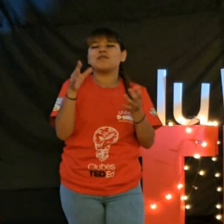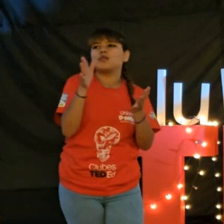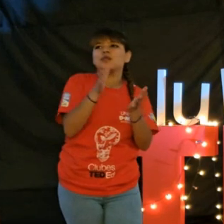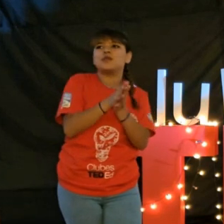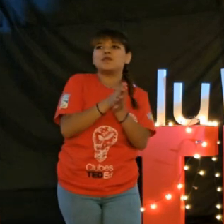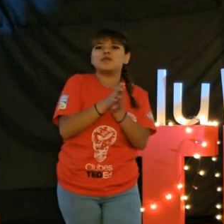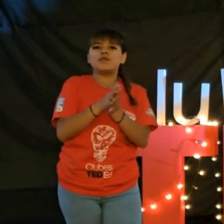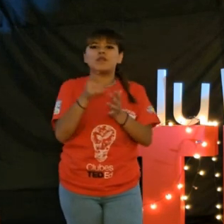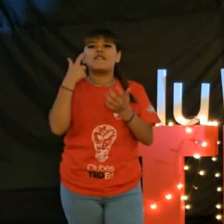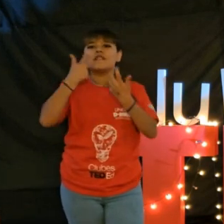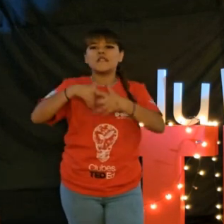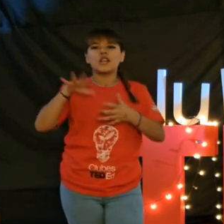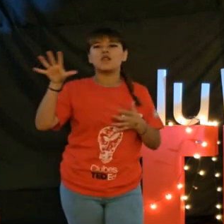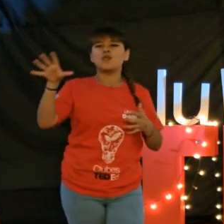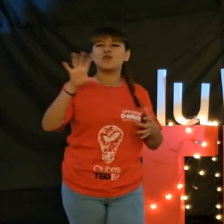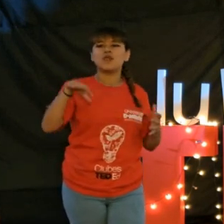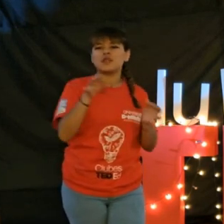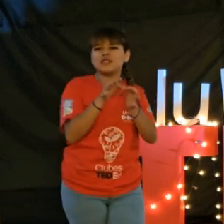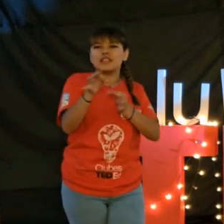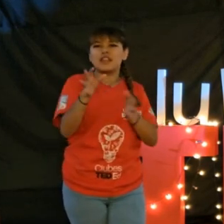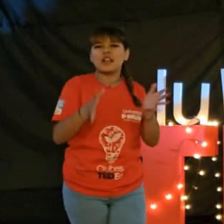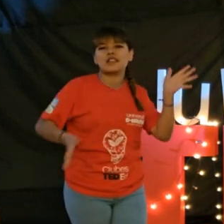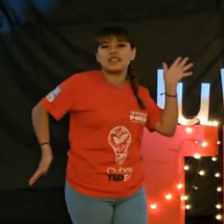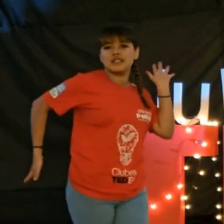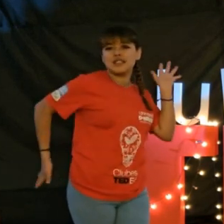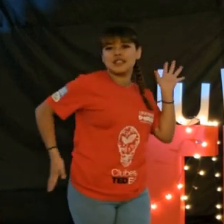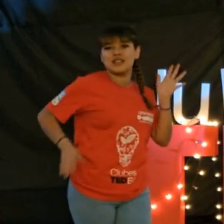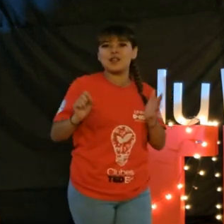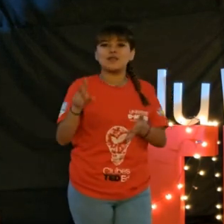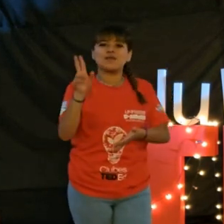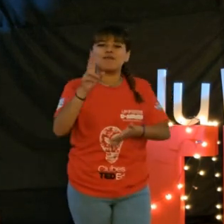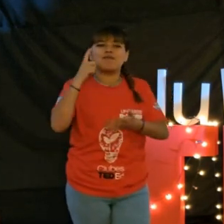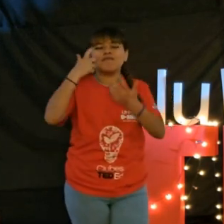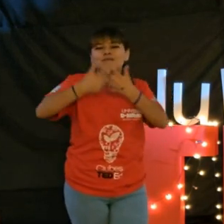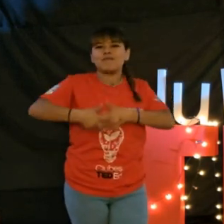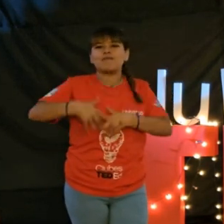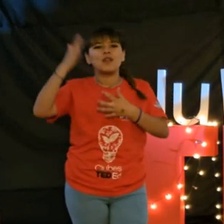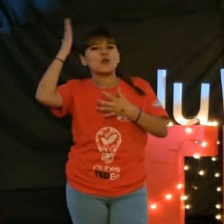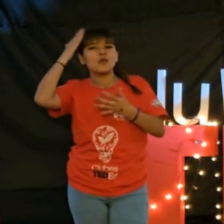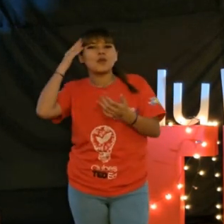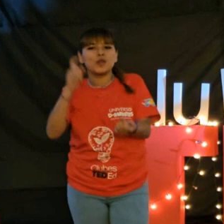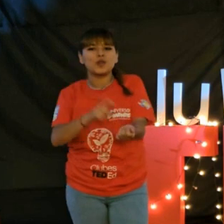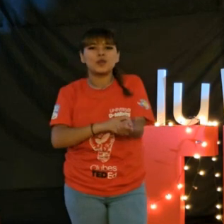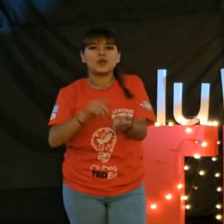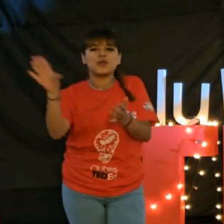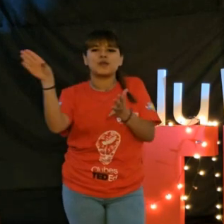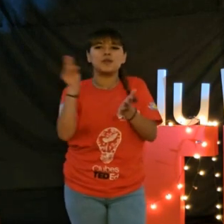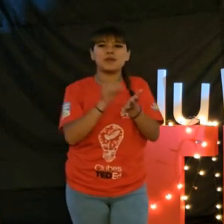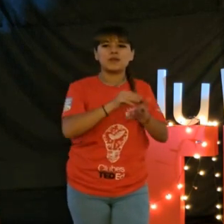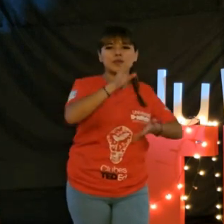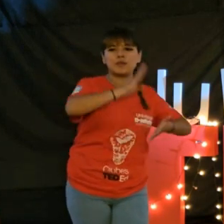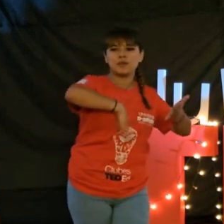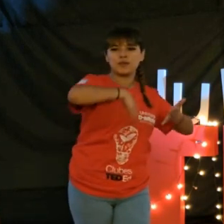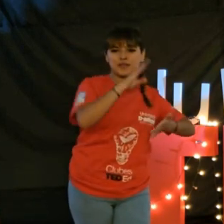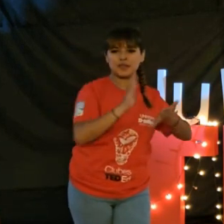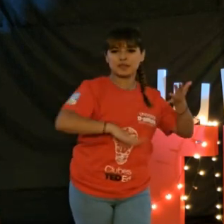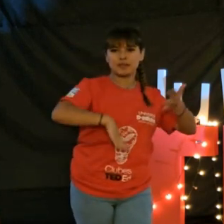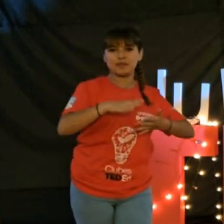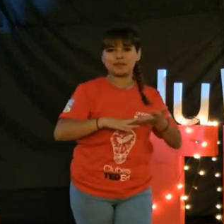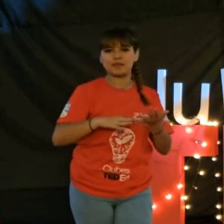y le gustaban muchas cosas de la provincia. Y comenzó a dibujar sobre la cultura de las tradiciones de una huaca.